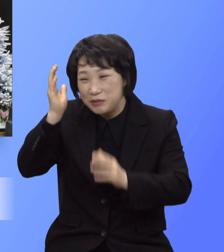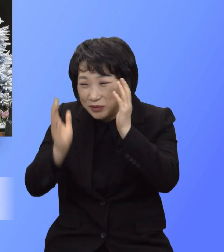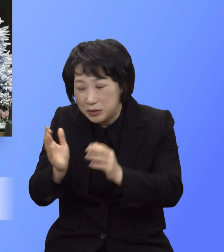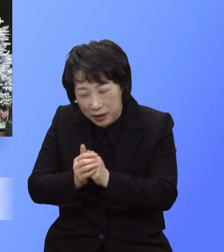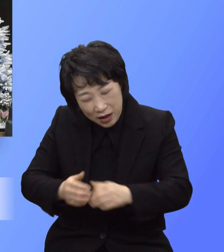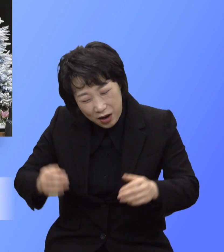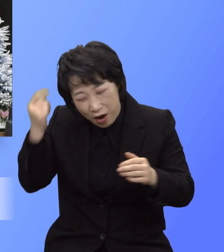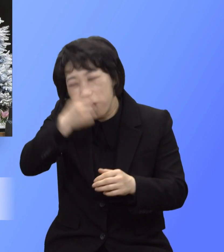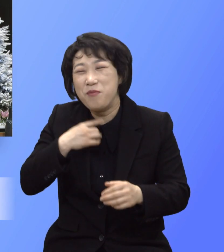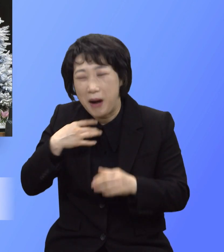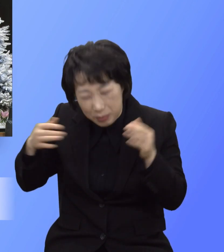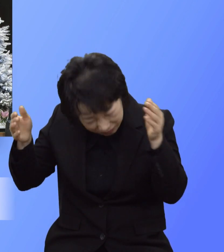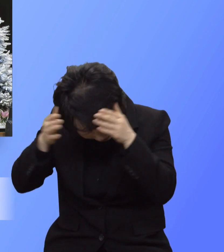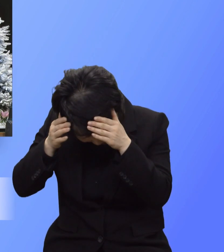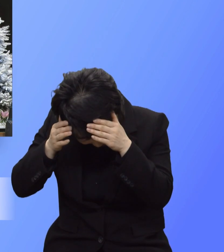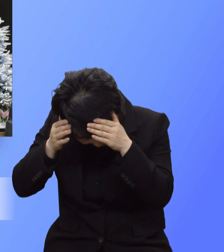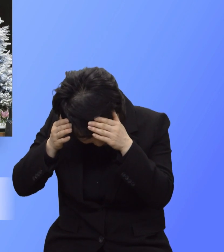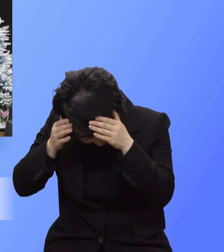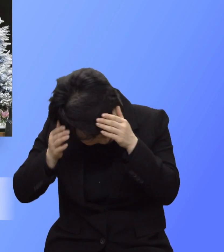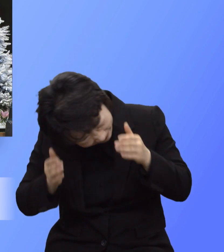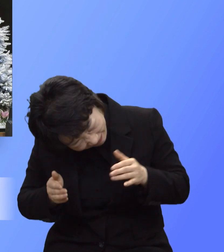있어요.